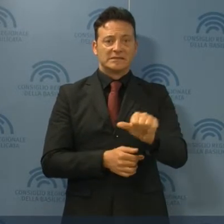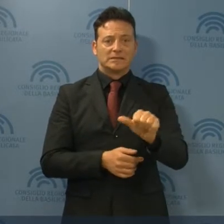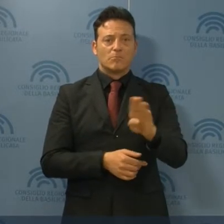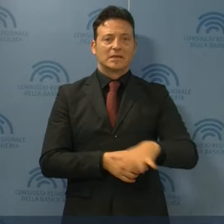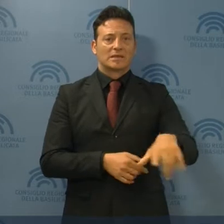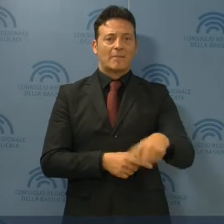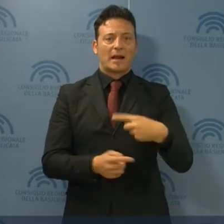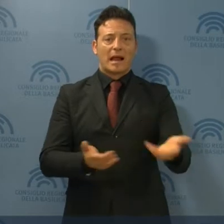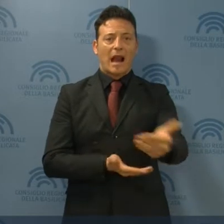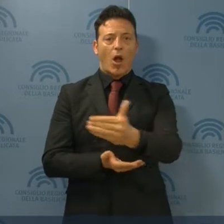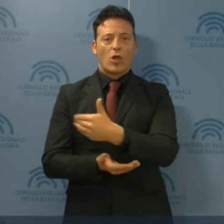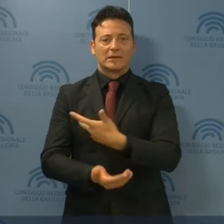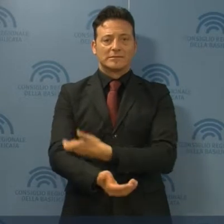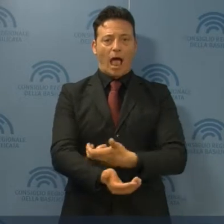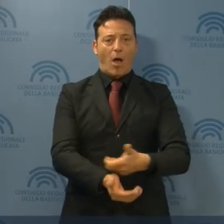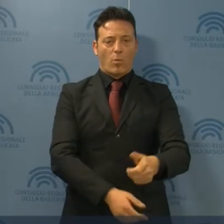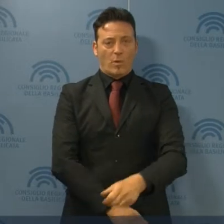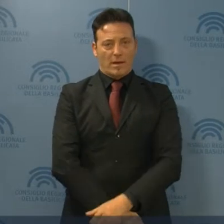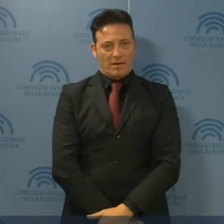la raccolta del sangue